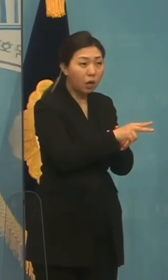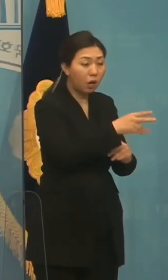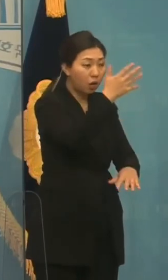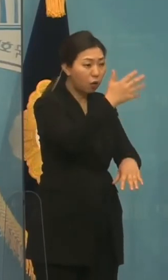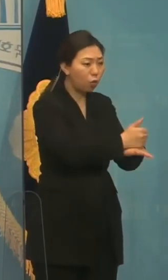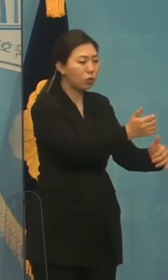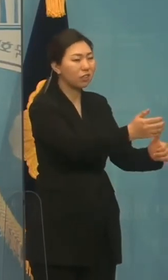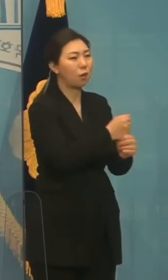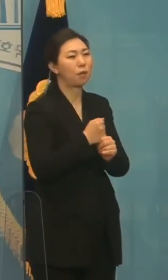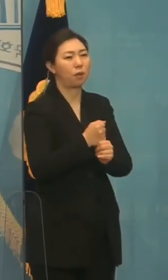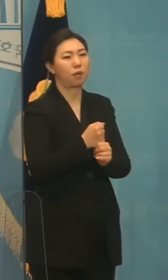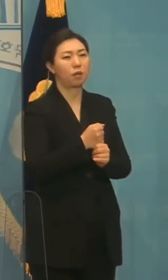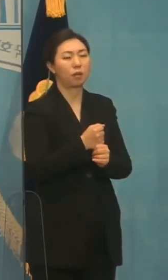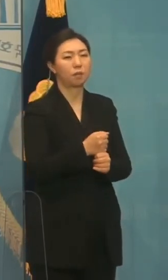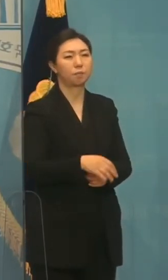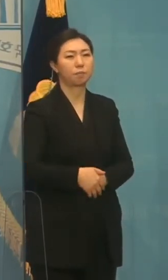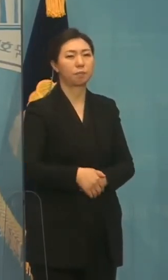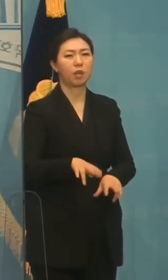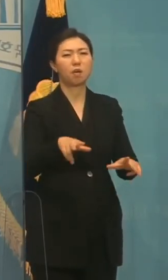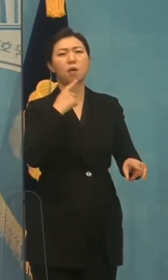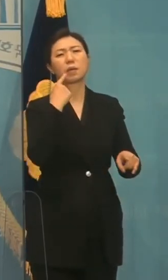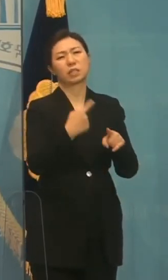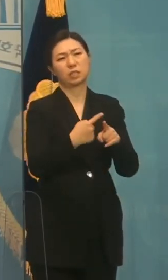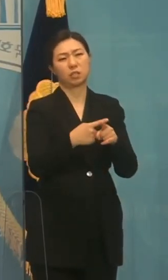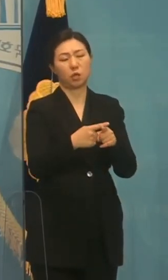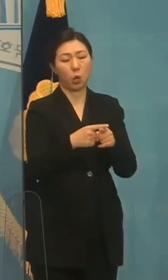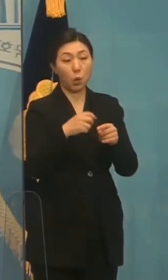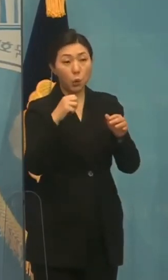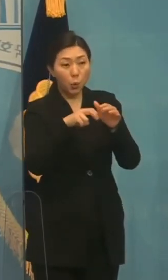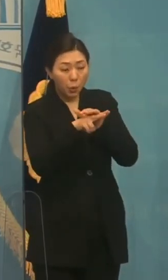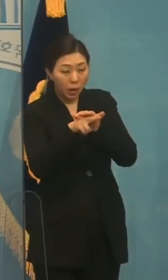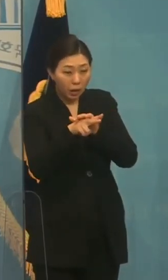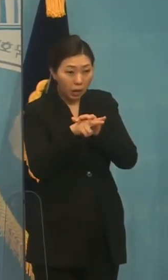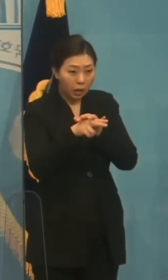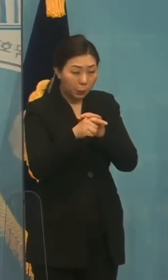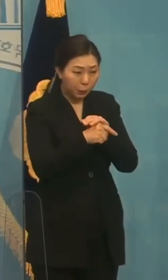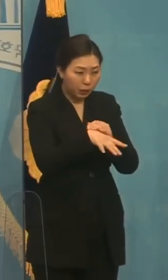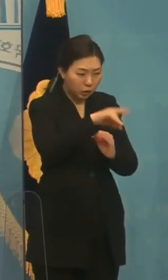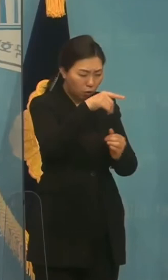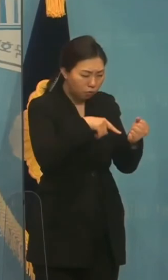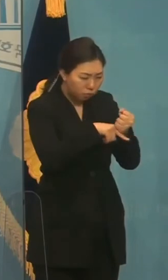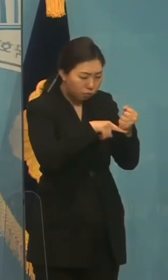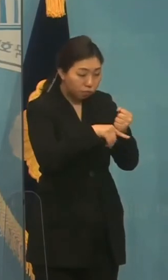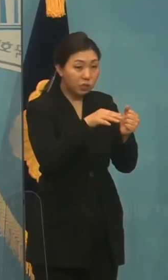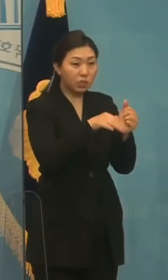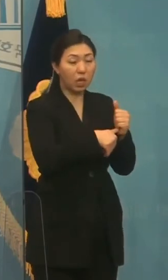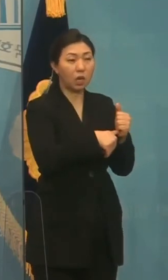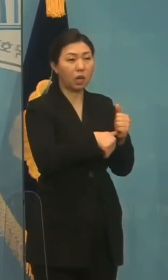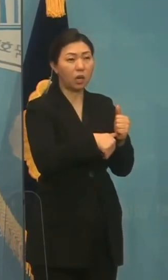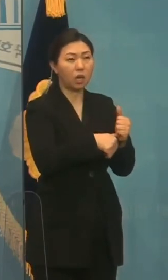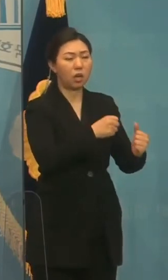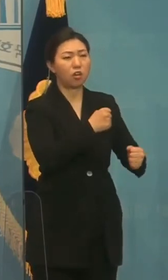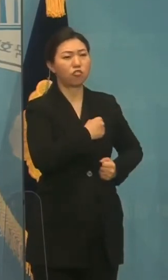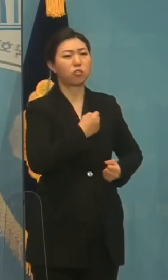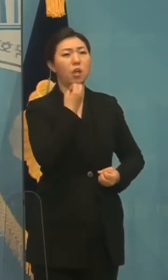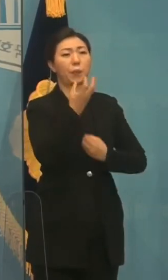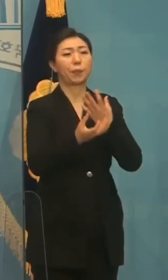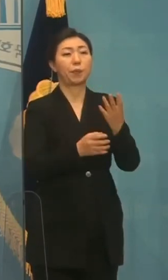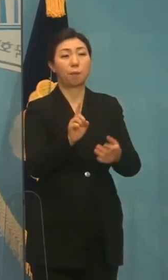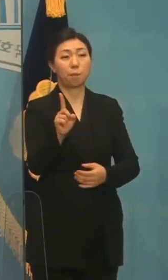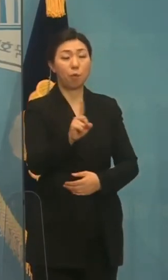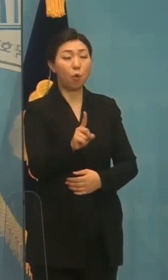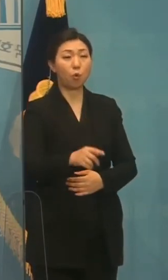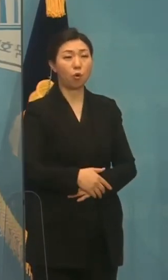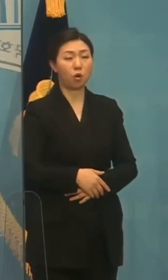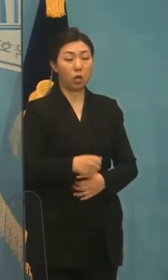인수했습니다. 이번에도 마찬가지 피해 다니다가 초기 시민 과정에서 군에 그렇게 진술했습니다.